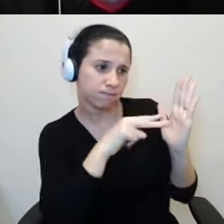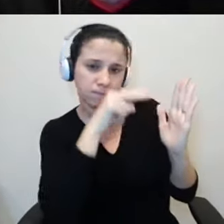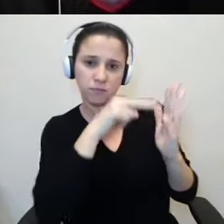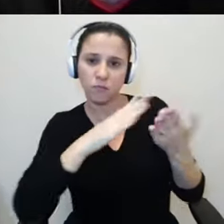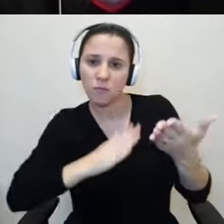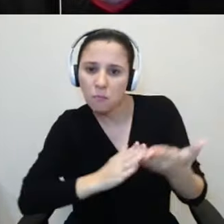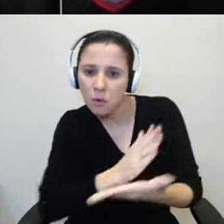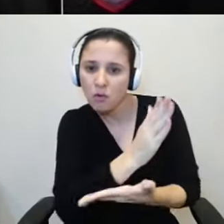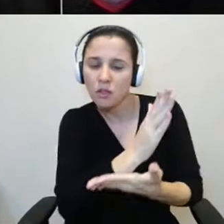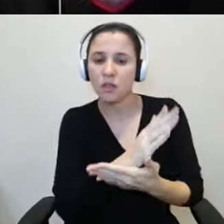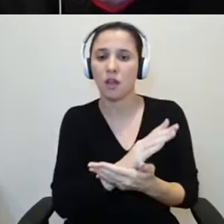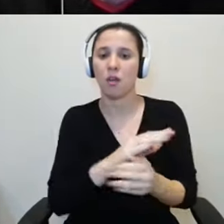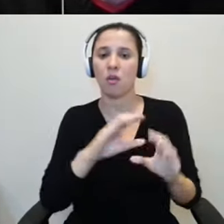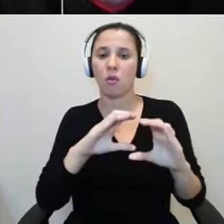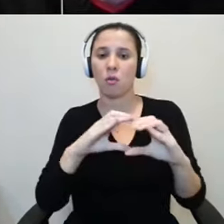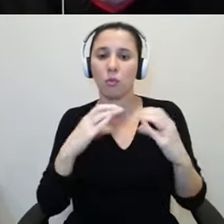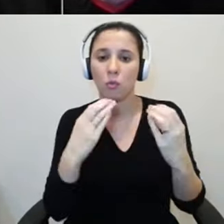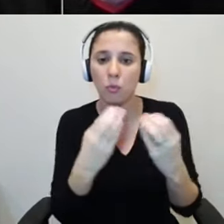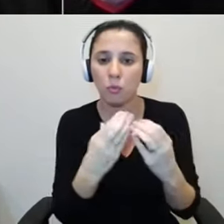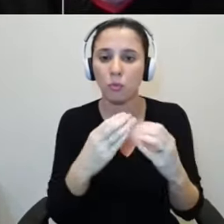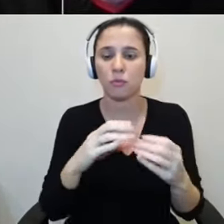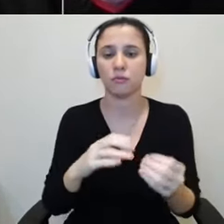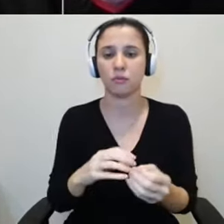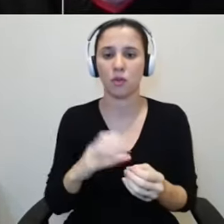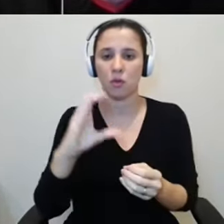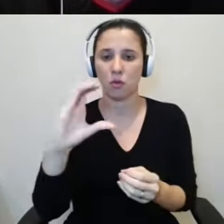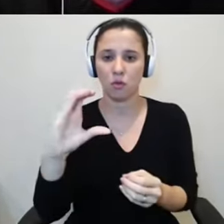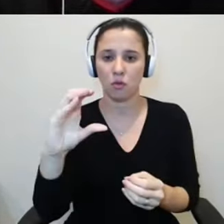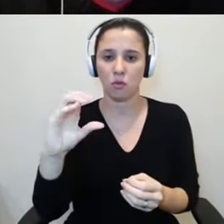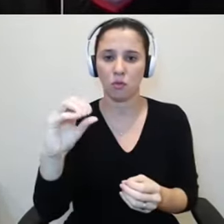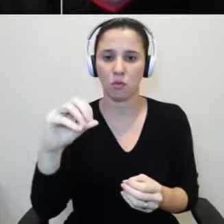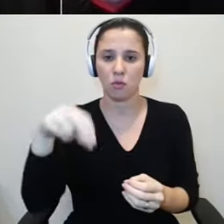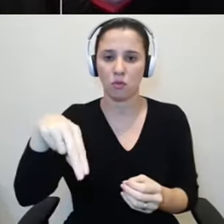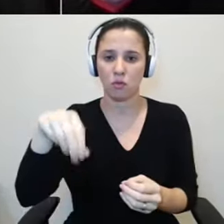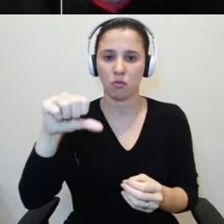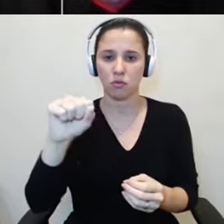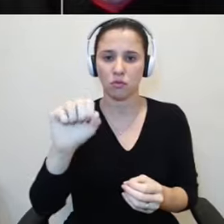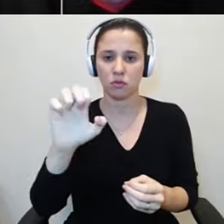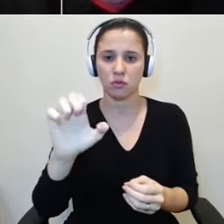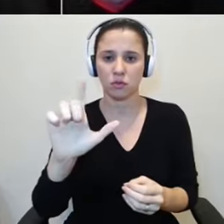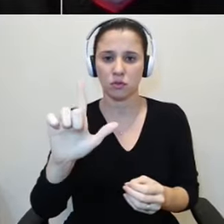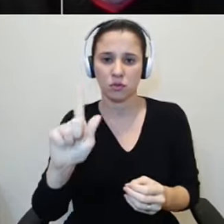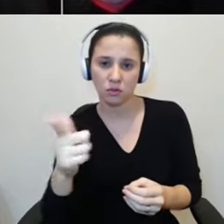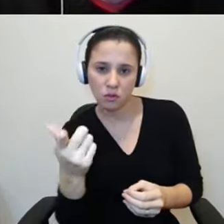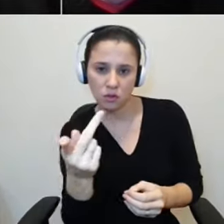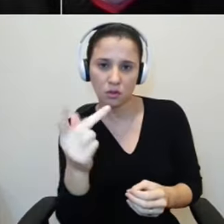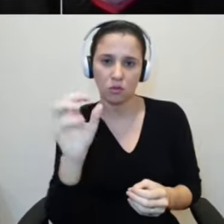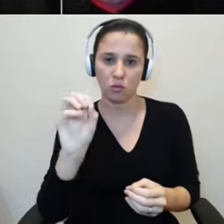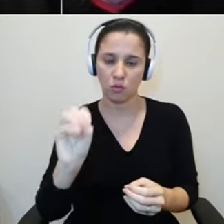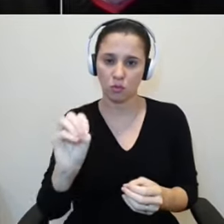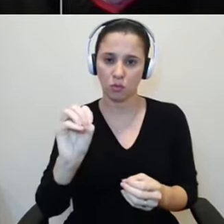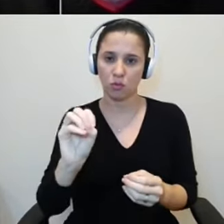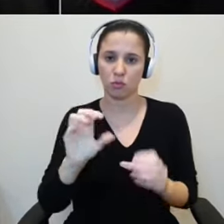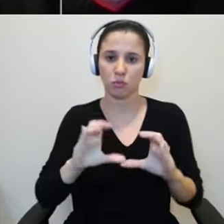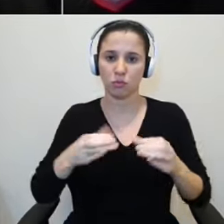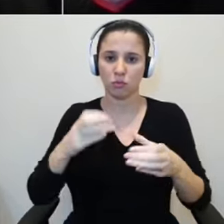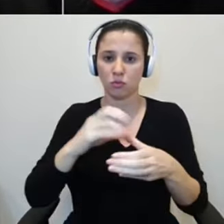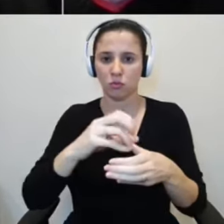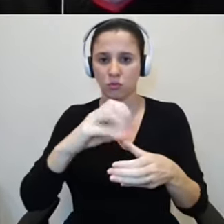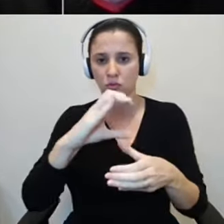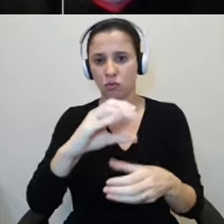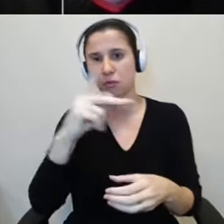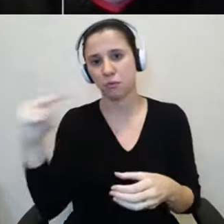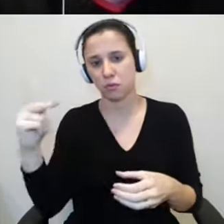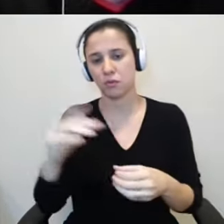dizer assim, envolvido no nosso dia a dia, sabe que o conselho de campus é o órgão máximo do campus Otuporanga. Ou seja,